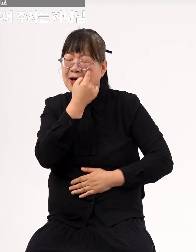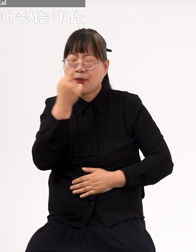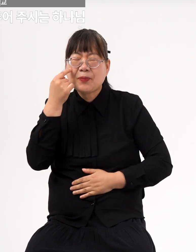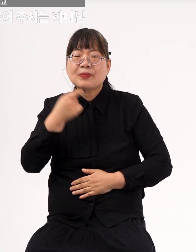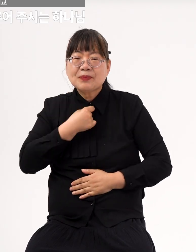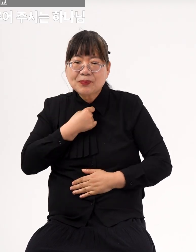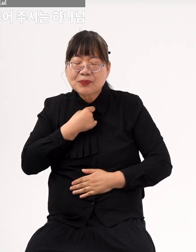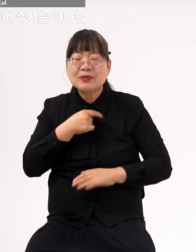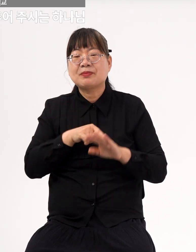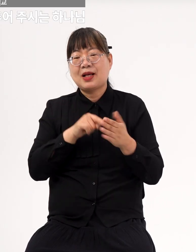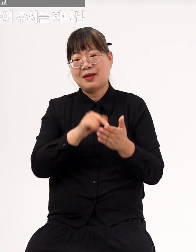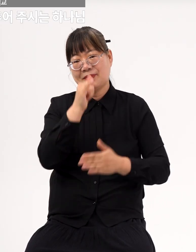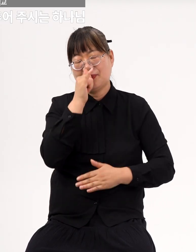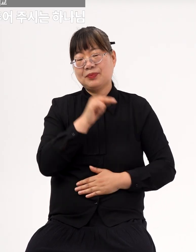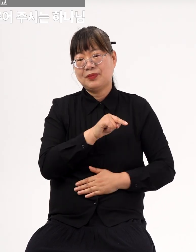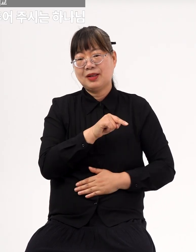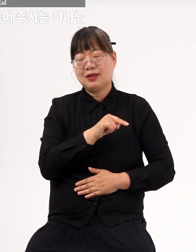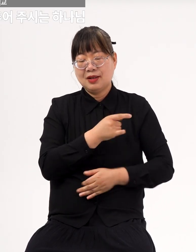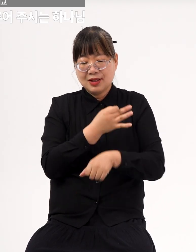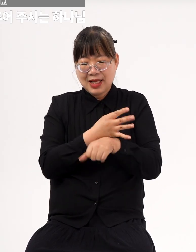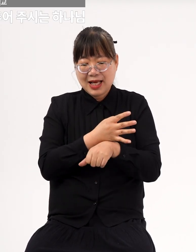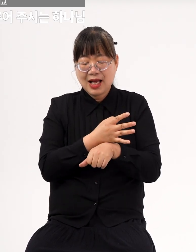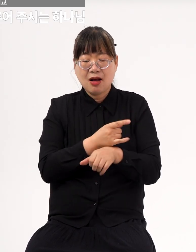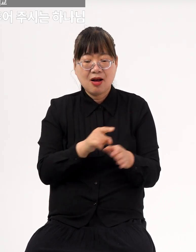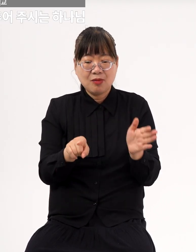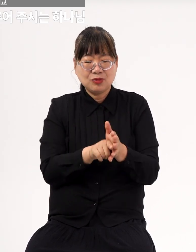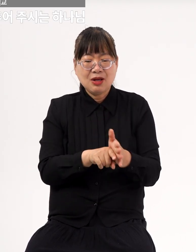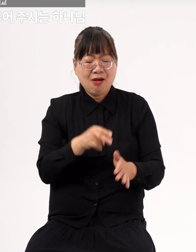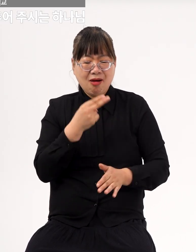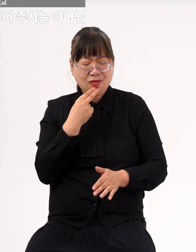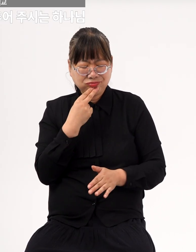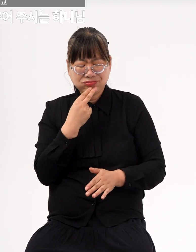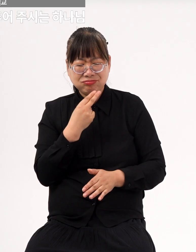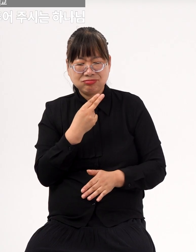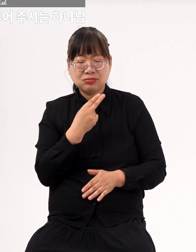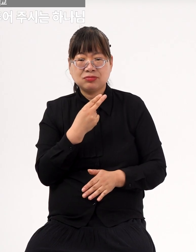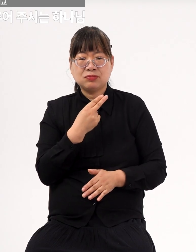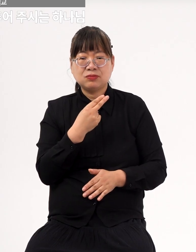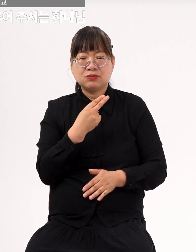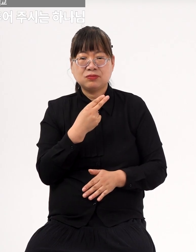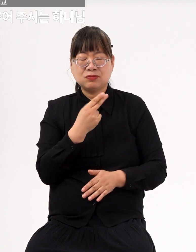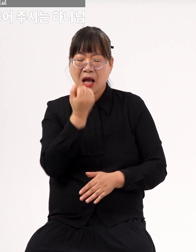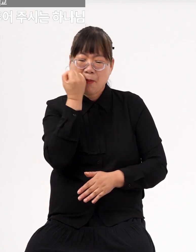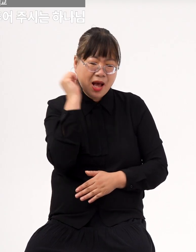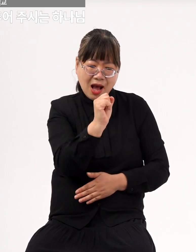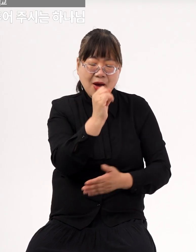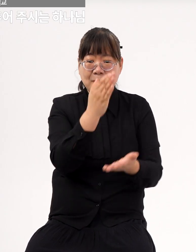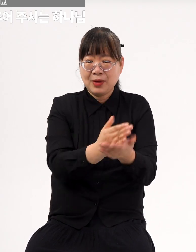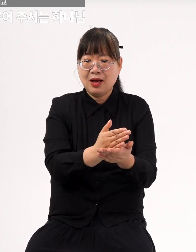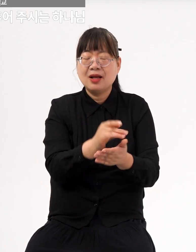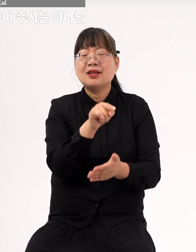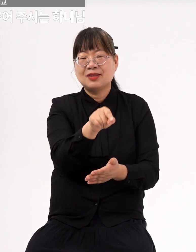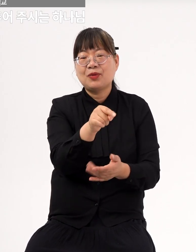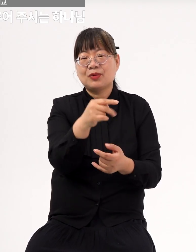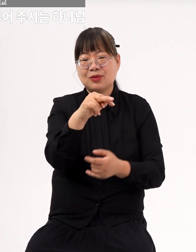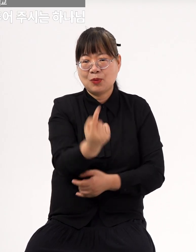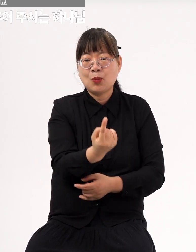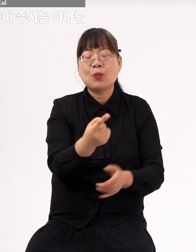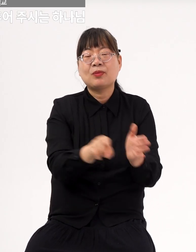욕구가 있는 겁니다. 이걸 단순히 불신앙이라고만 매도해서는 안 돼요. 이것도